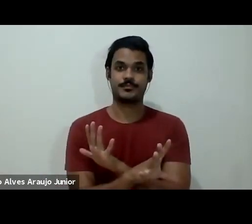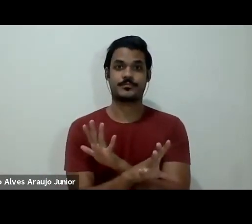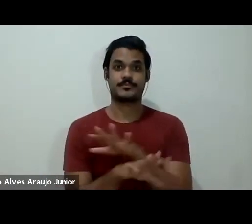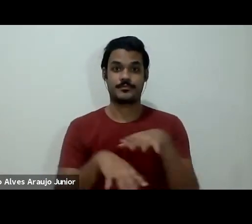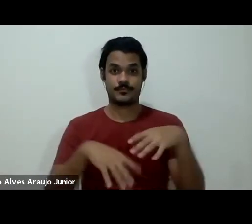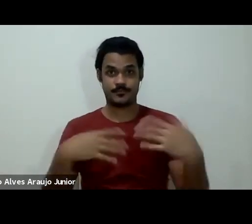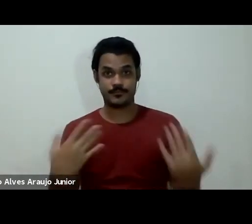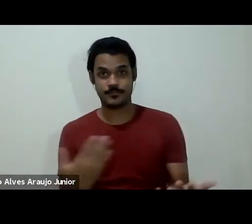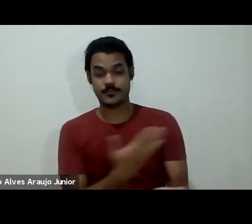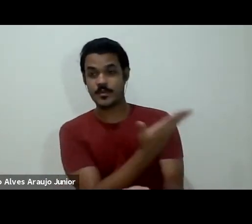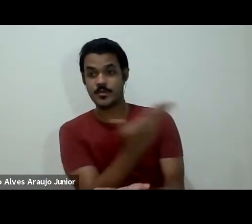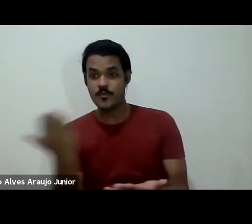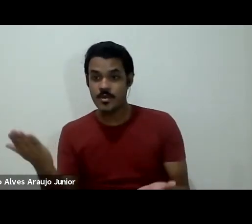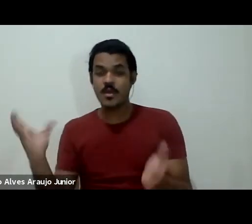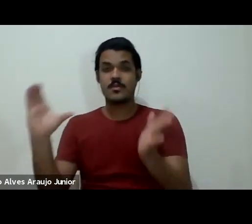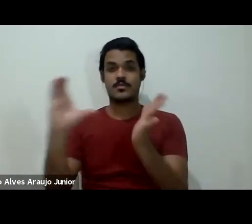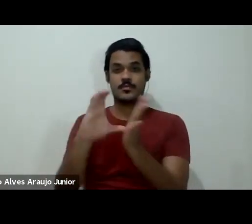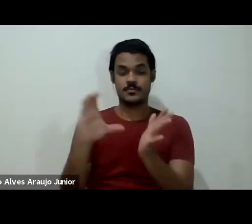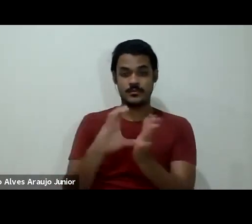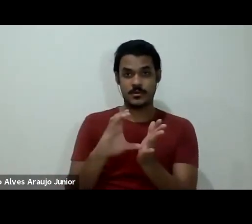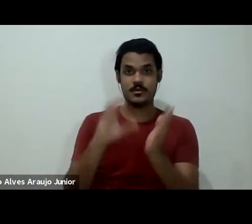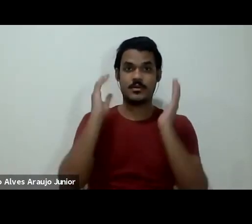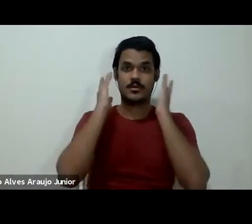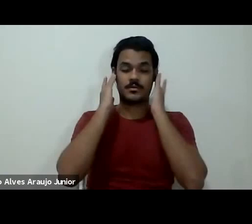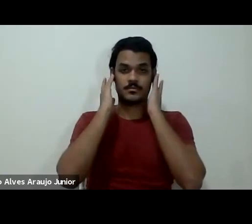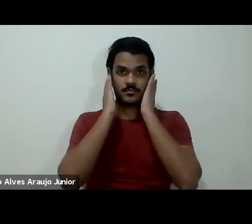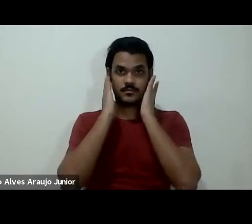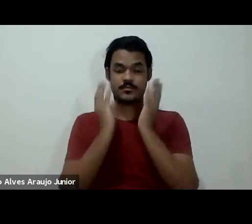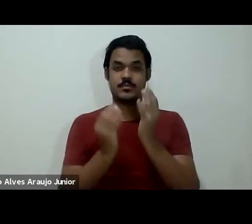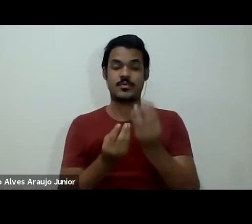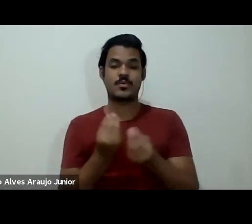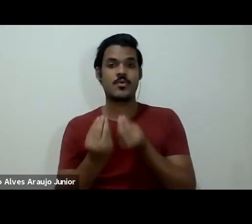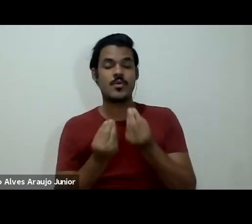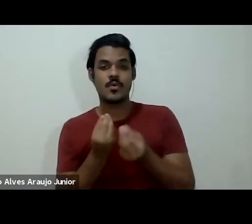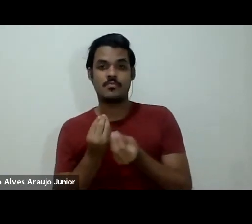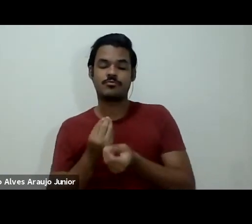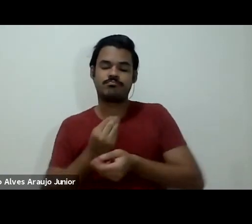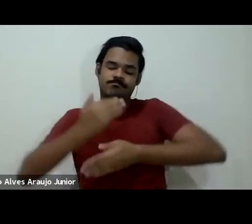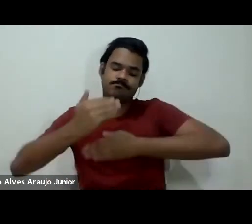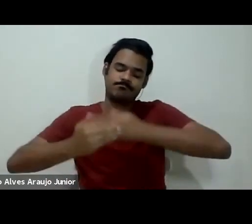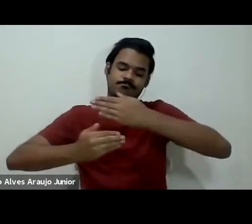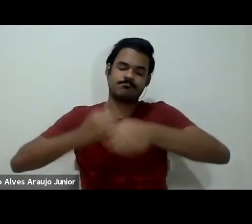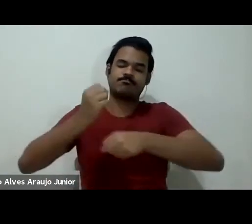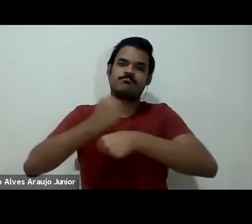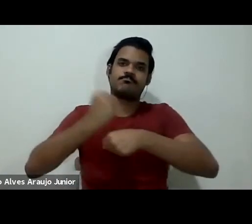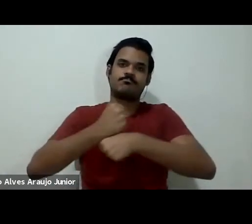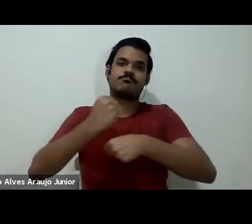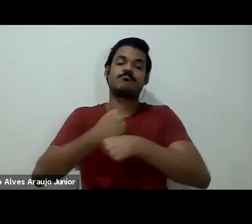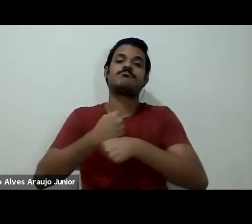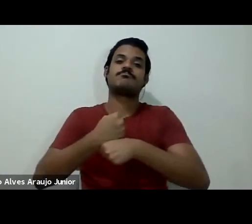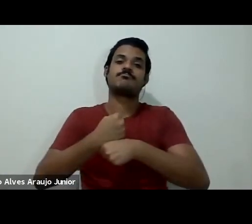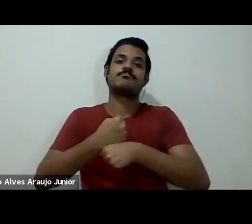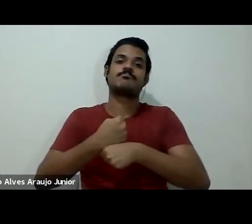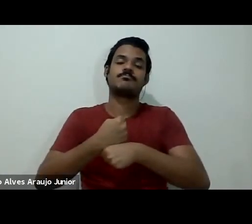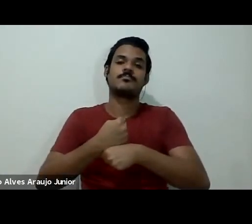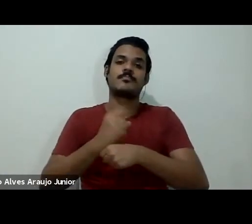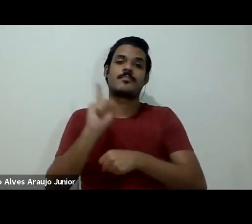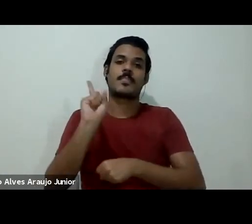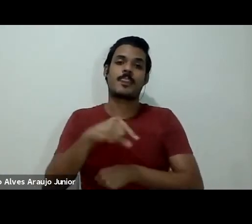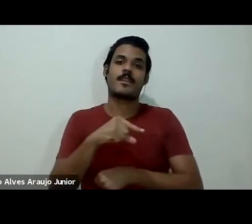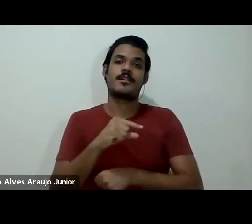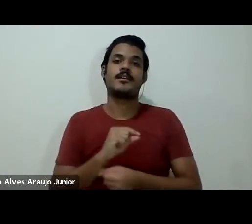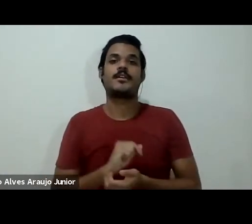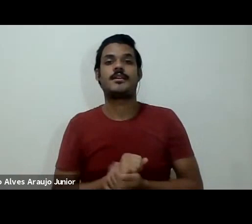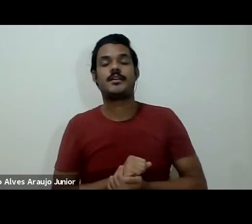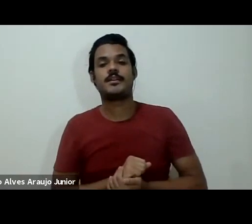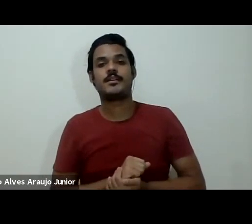para as comunidades com uma construção, né, que